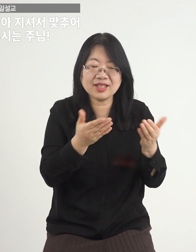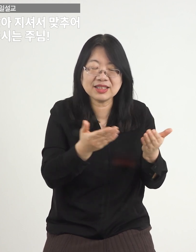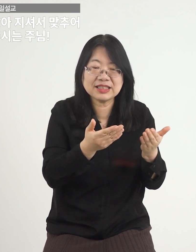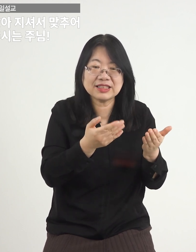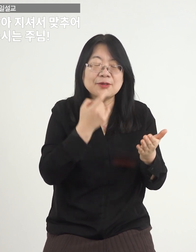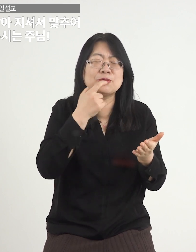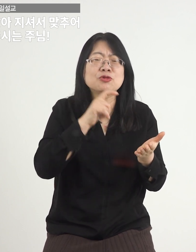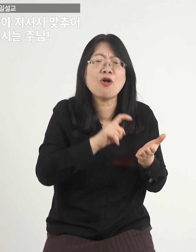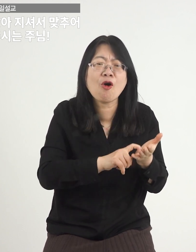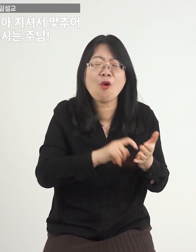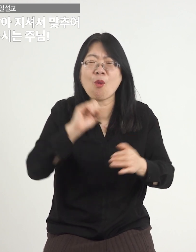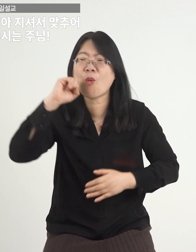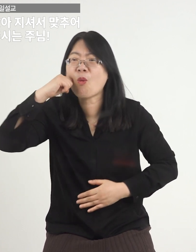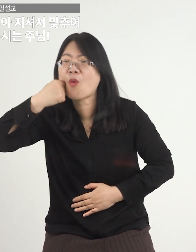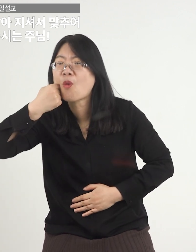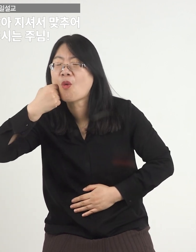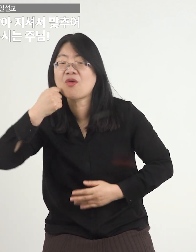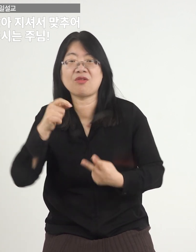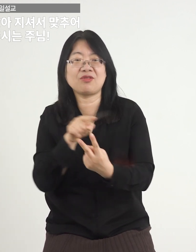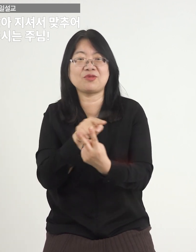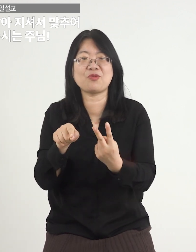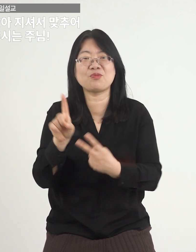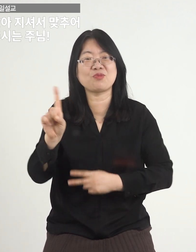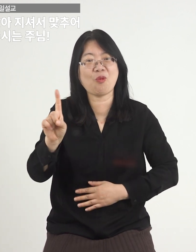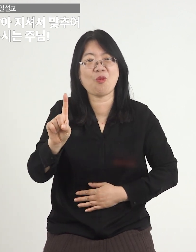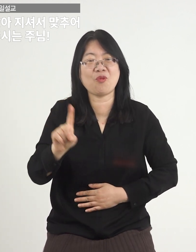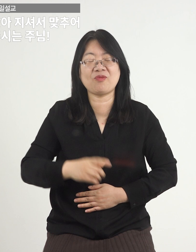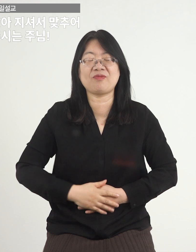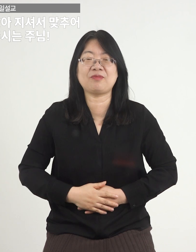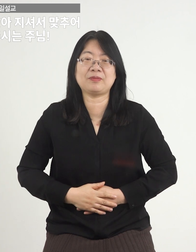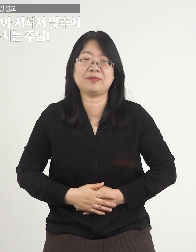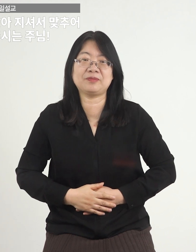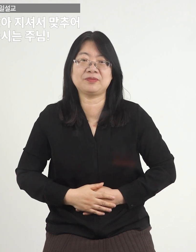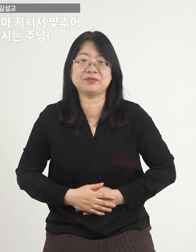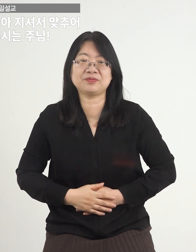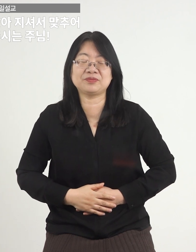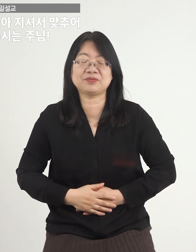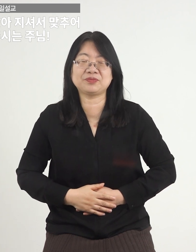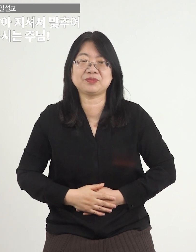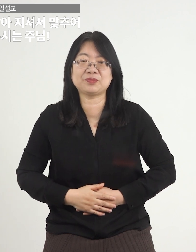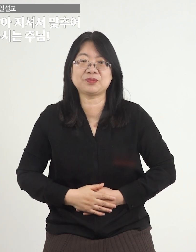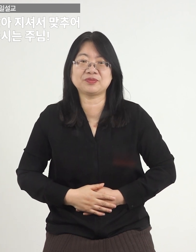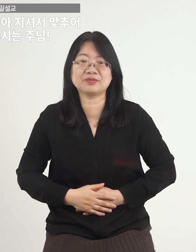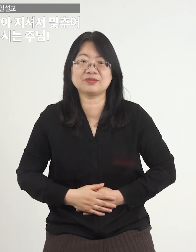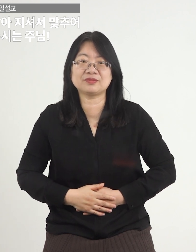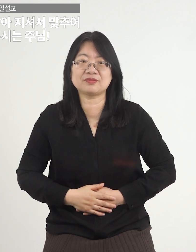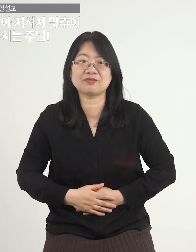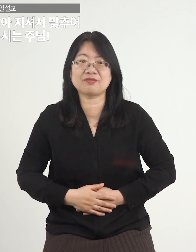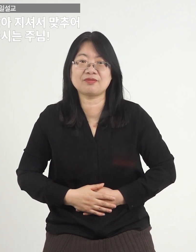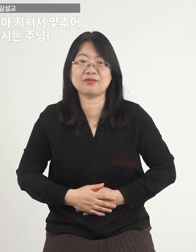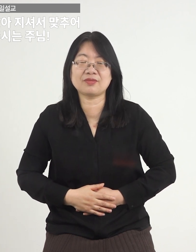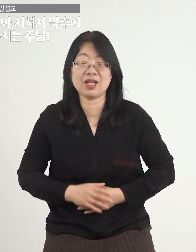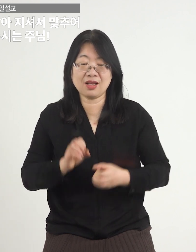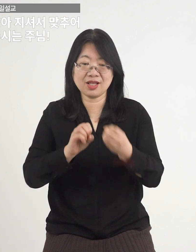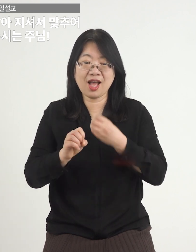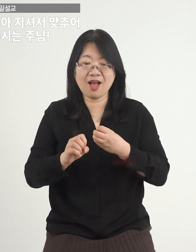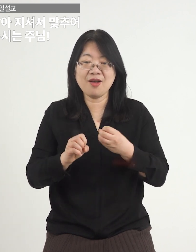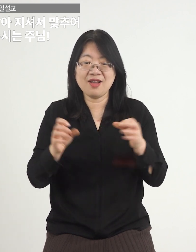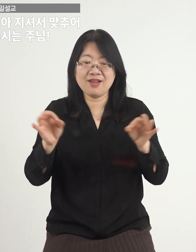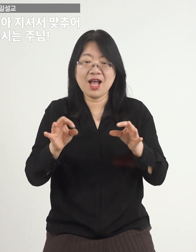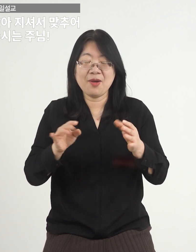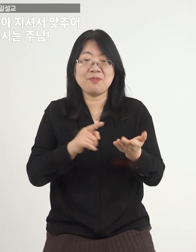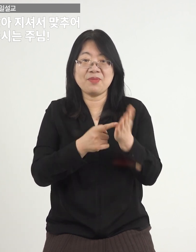쉽다는 얘기겠습니까? 어렵다는 얘기겠습니까? 그렇죠. 답이 금방